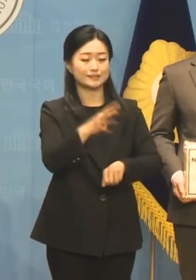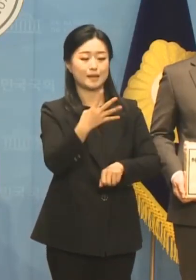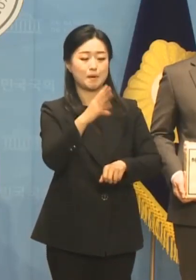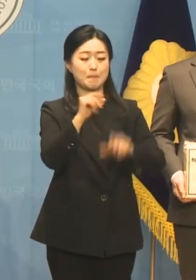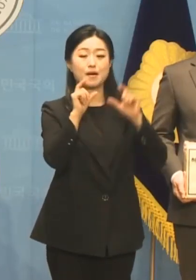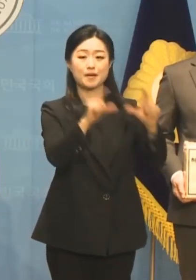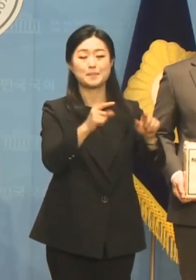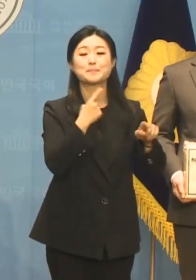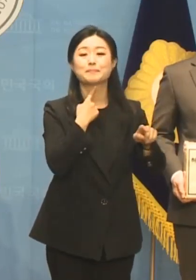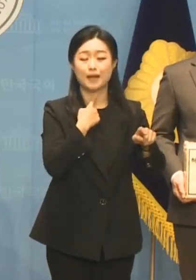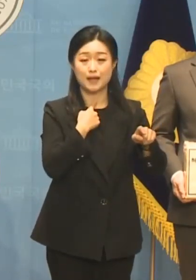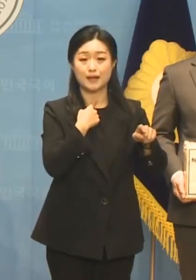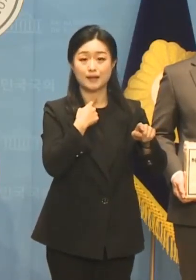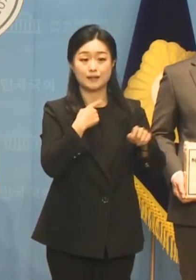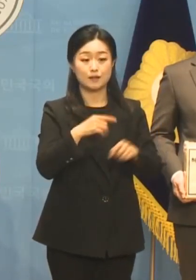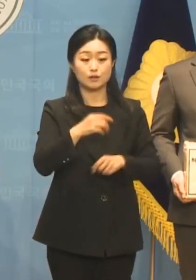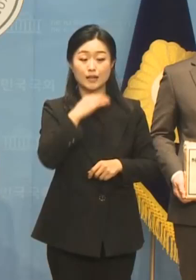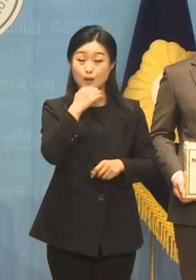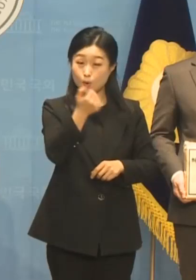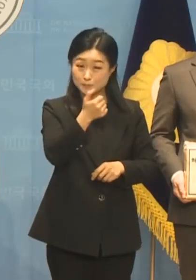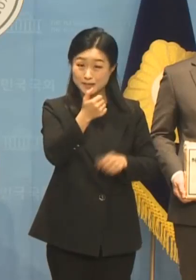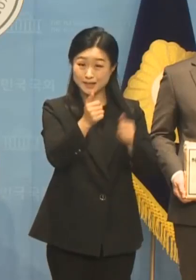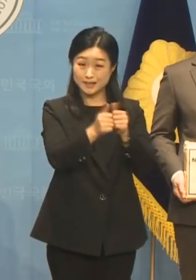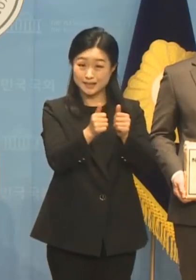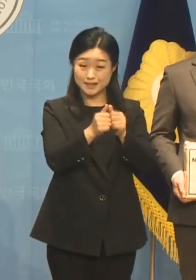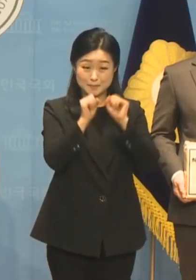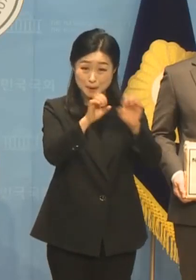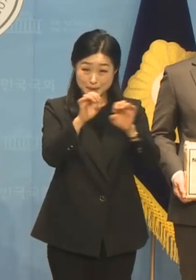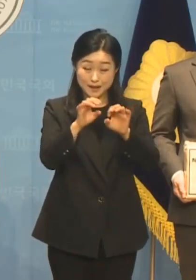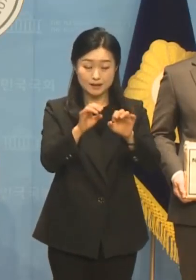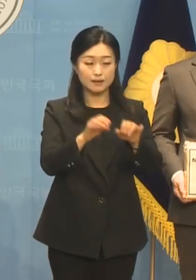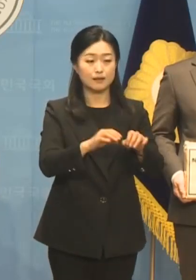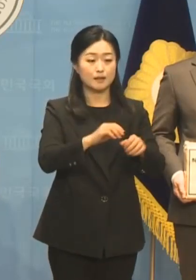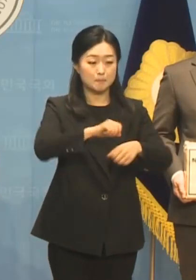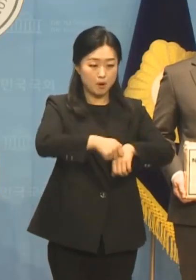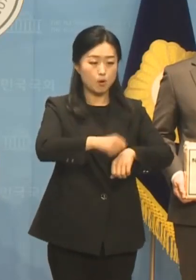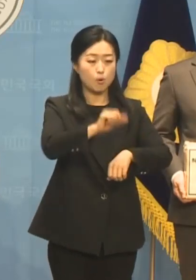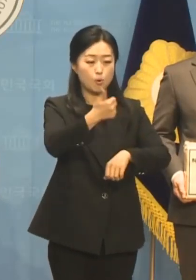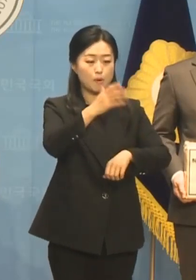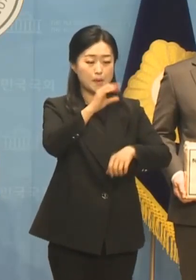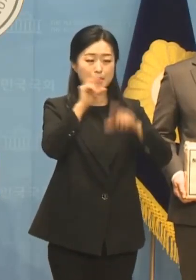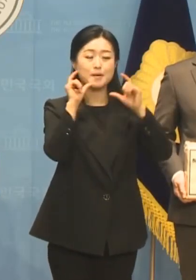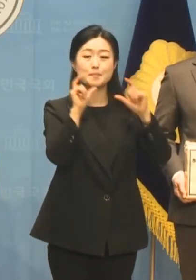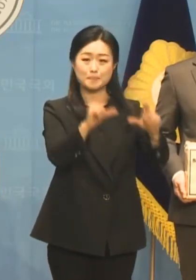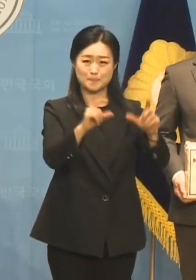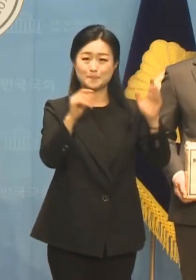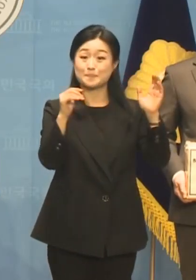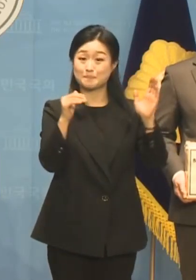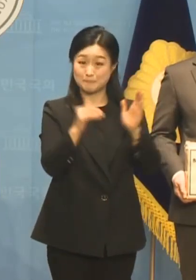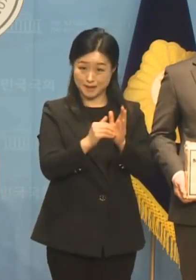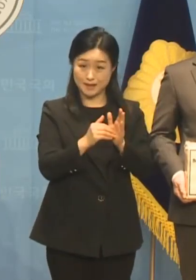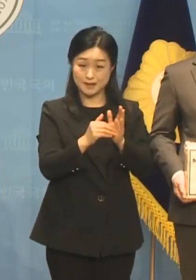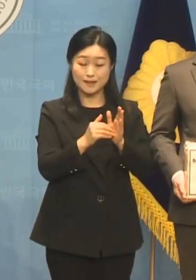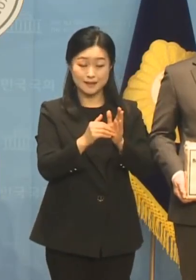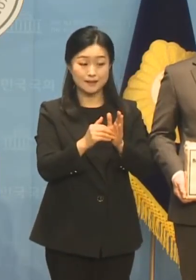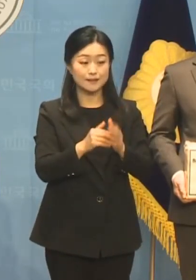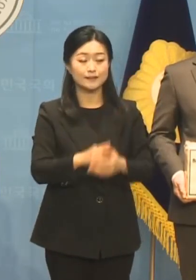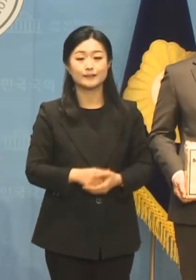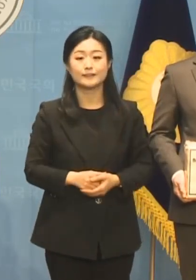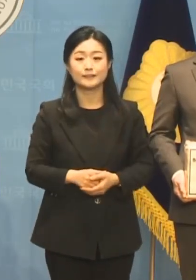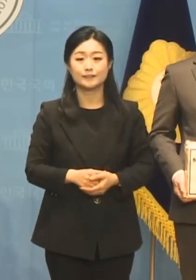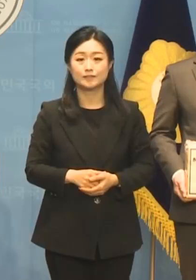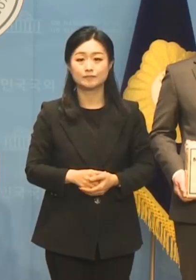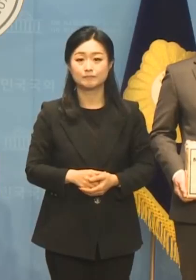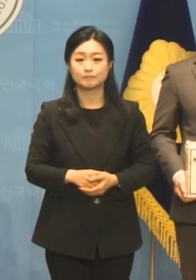400만 원, 50대 유포자는 벌금 500만 원을 받는 등 벌금형의 선고를 받은